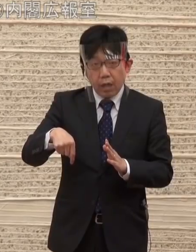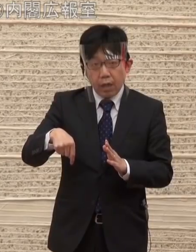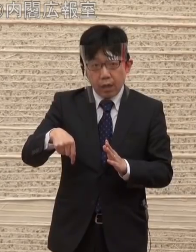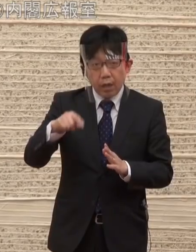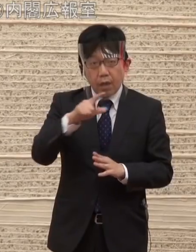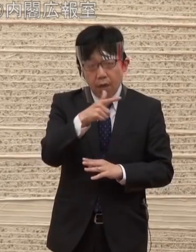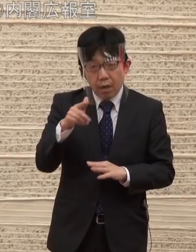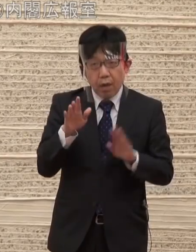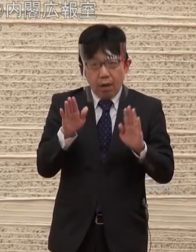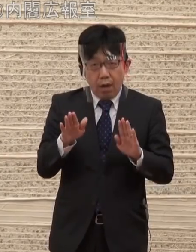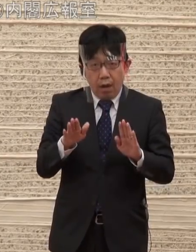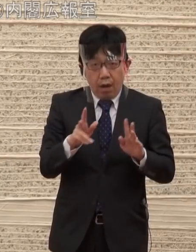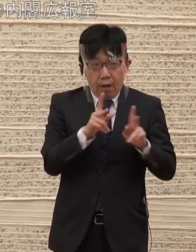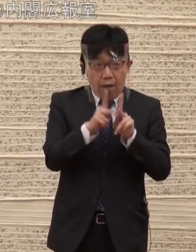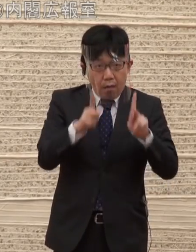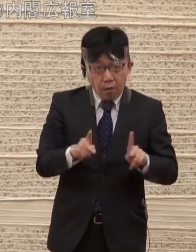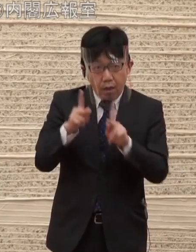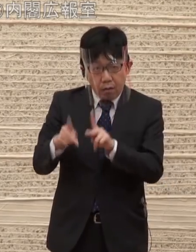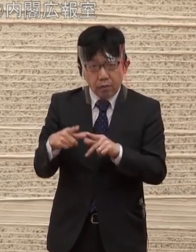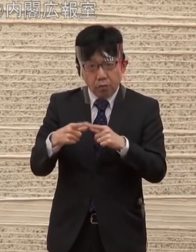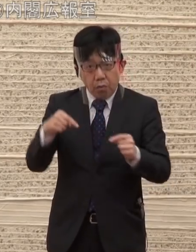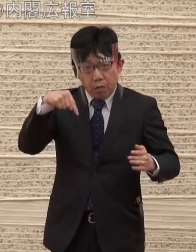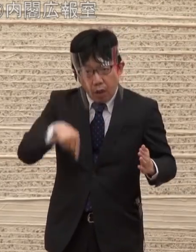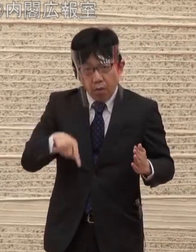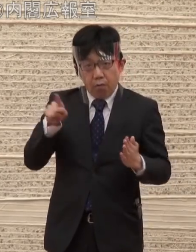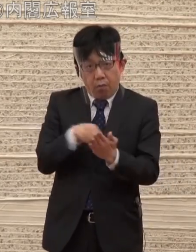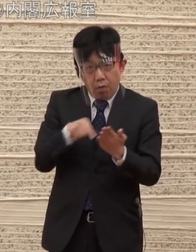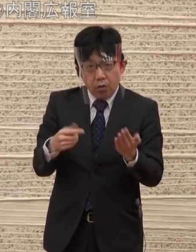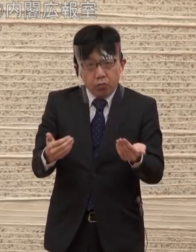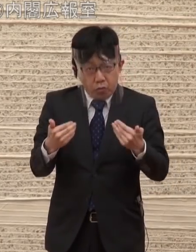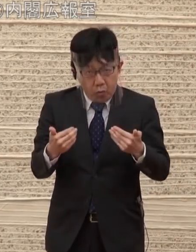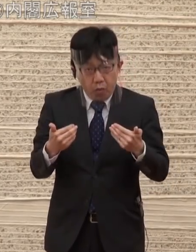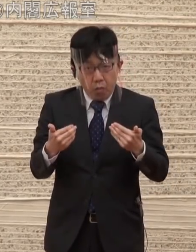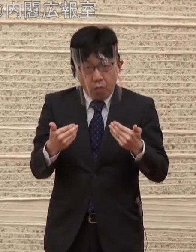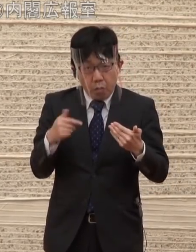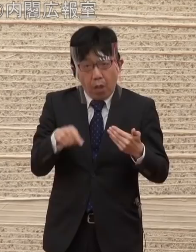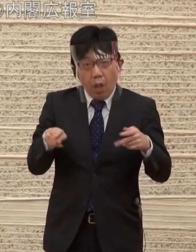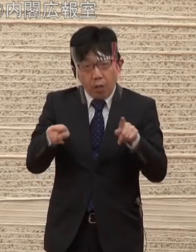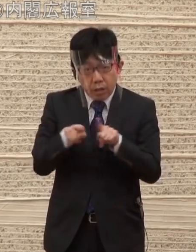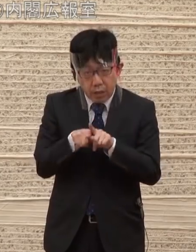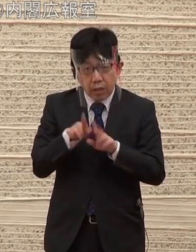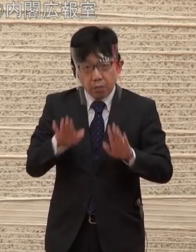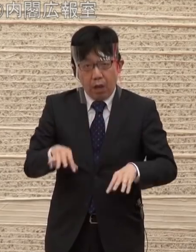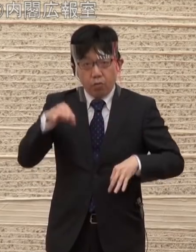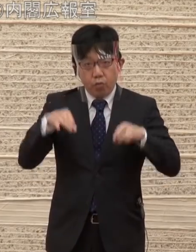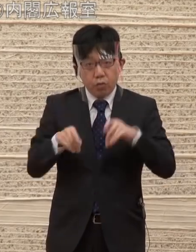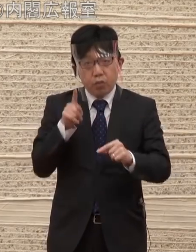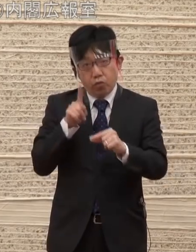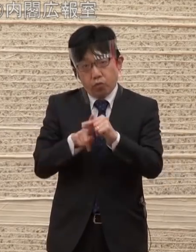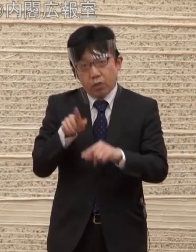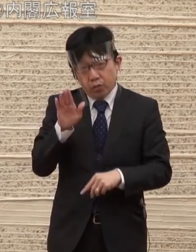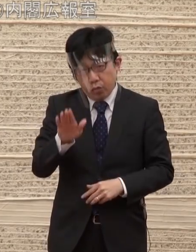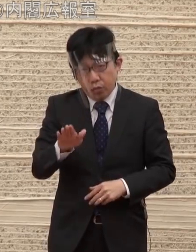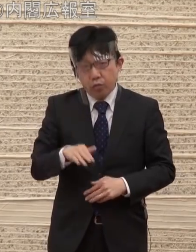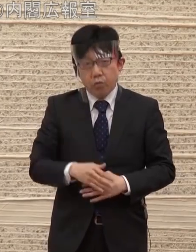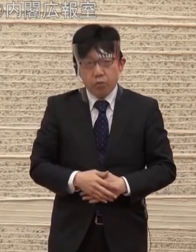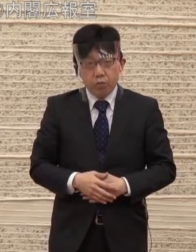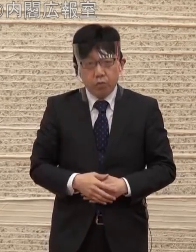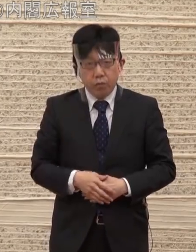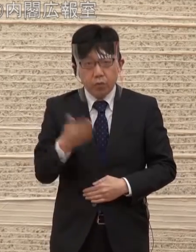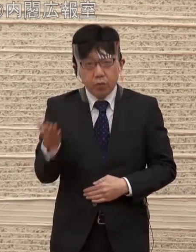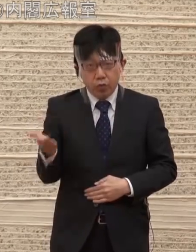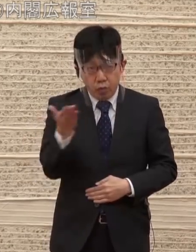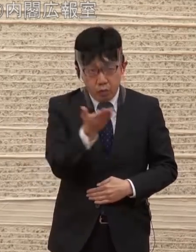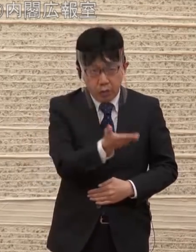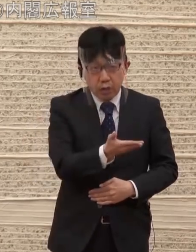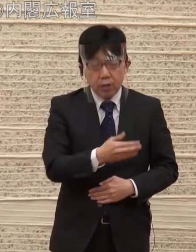課題もある中でそれを踏まえて調整をしているというふうに思いますはいそれは宇津井の質問